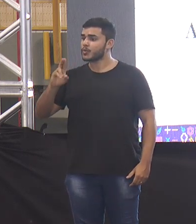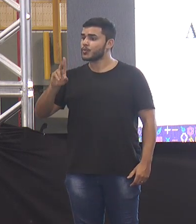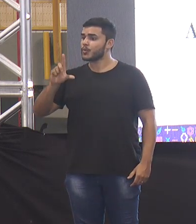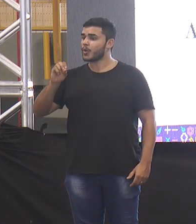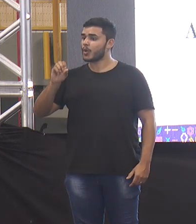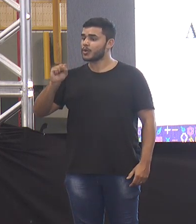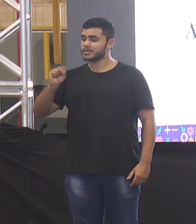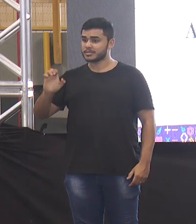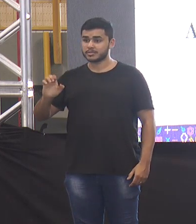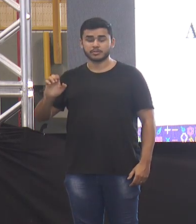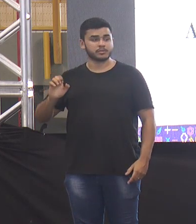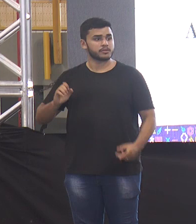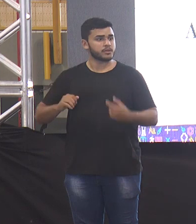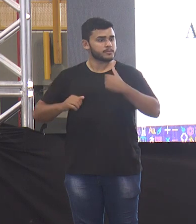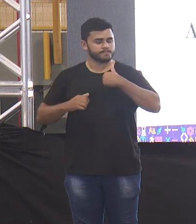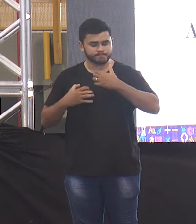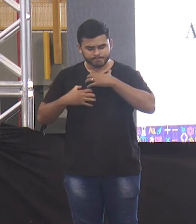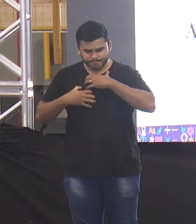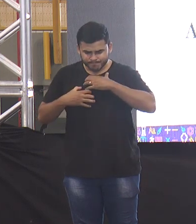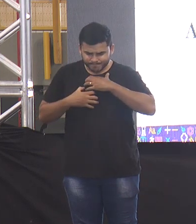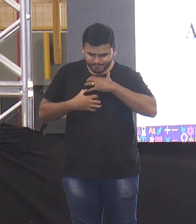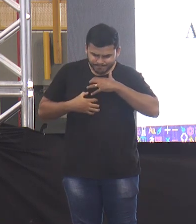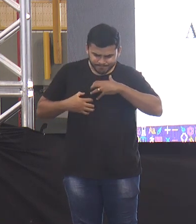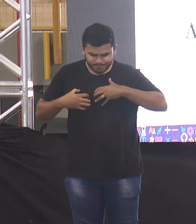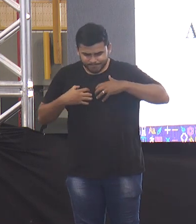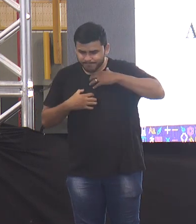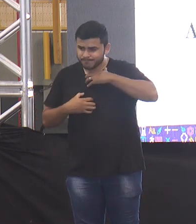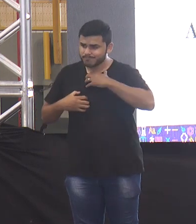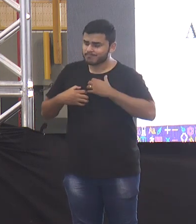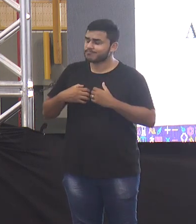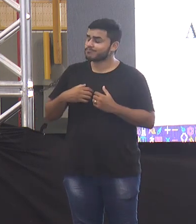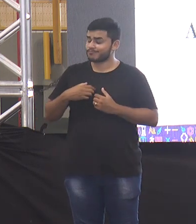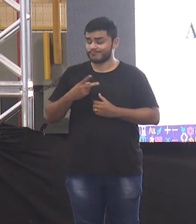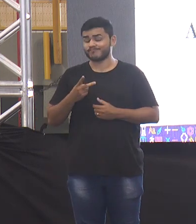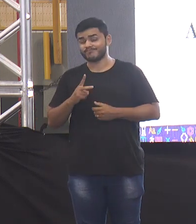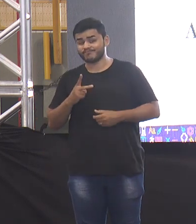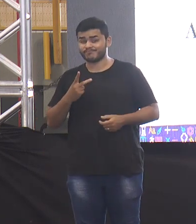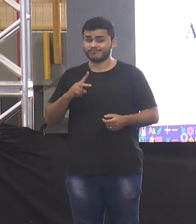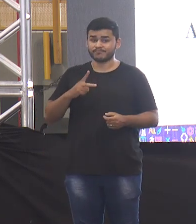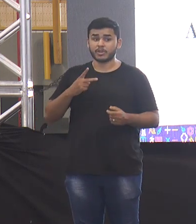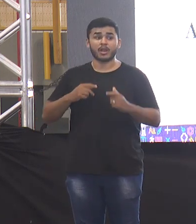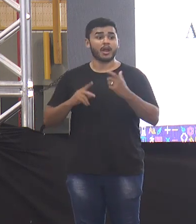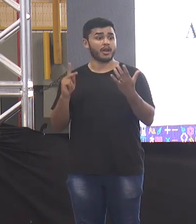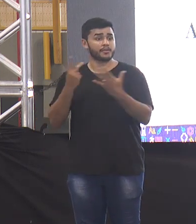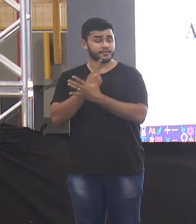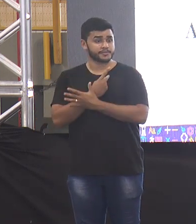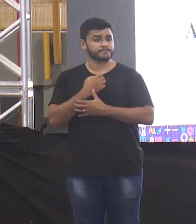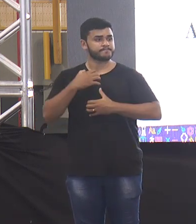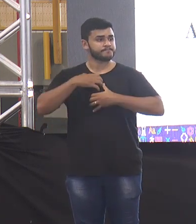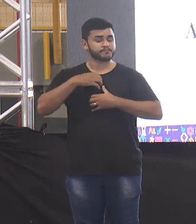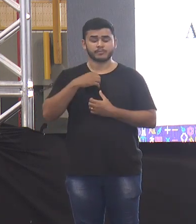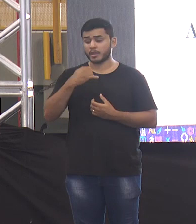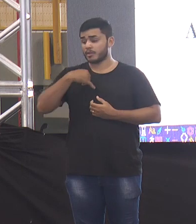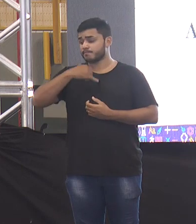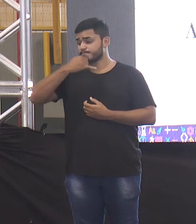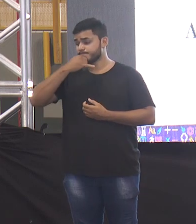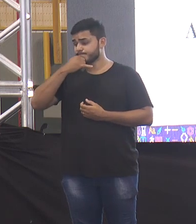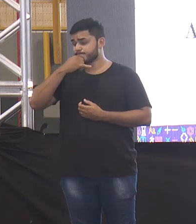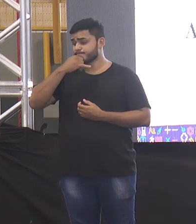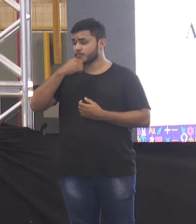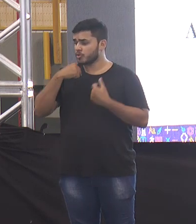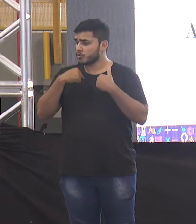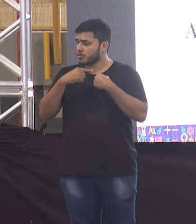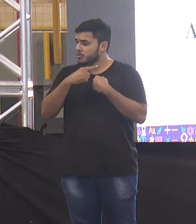tempo, ele viveu sentimentos muito ambíguos. Por um lado, ele lamentou